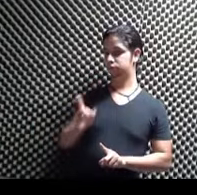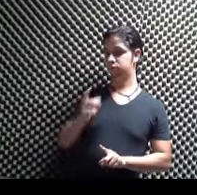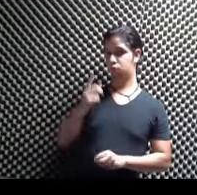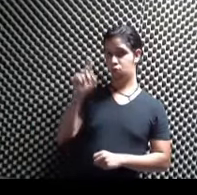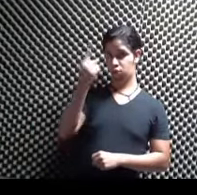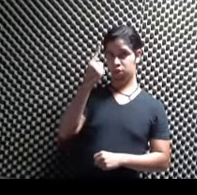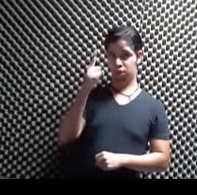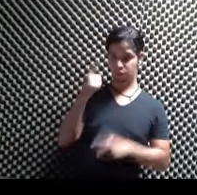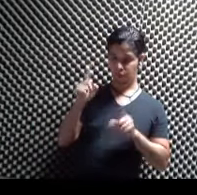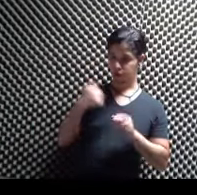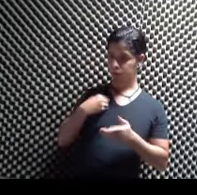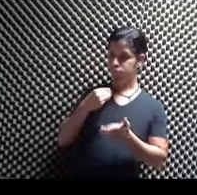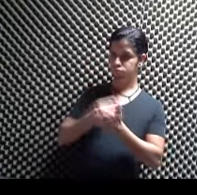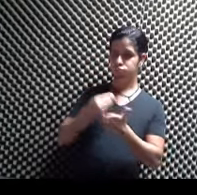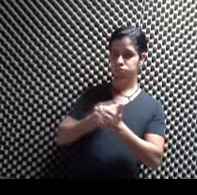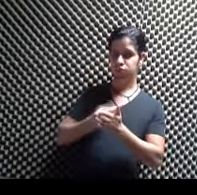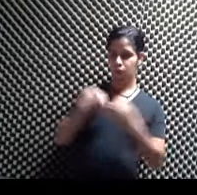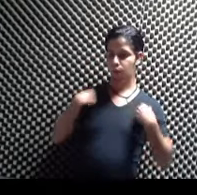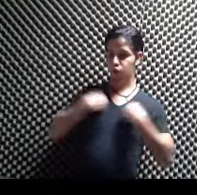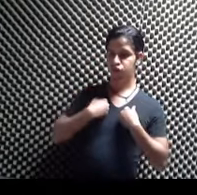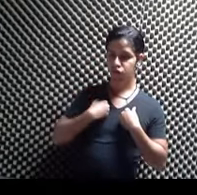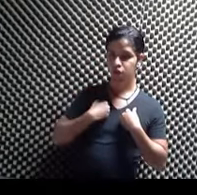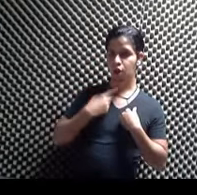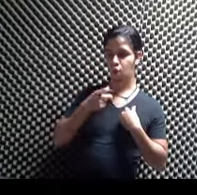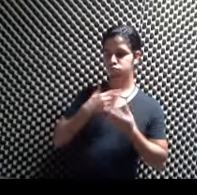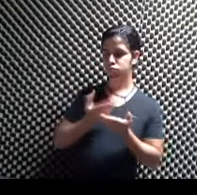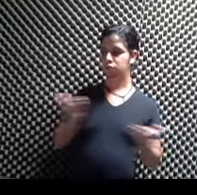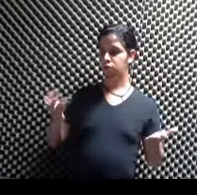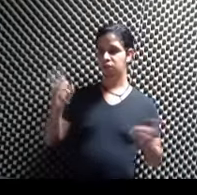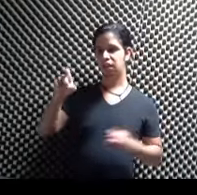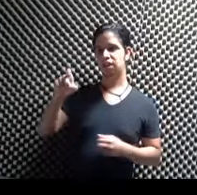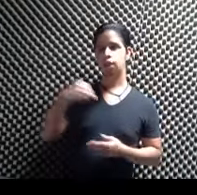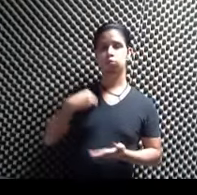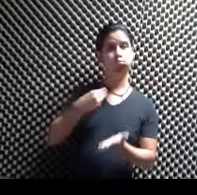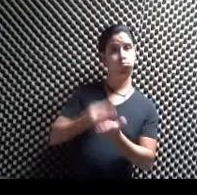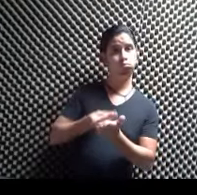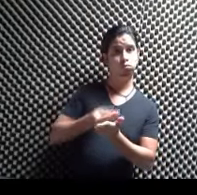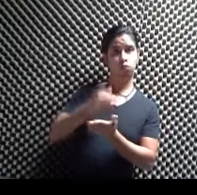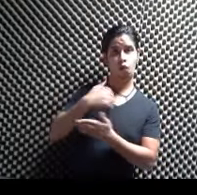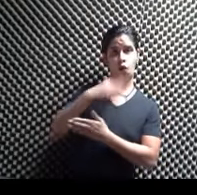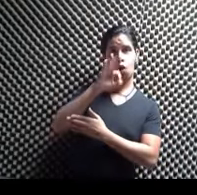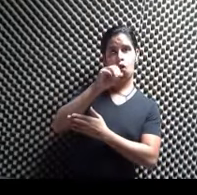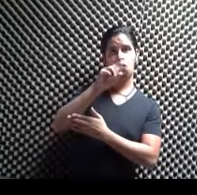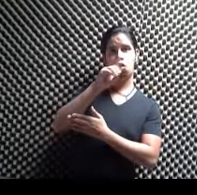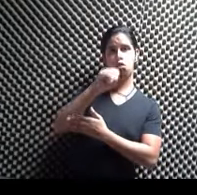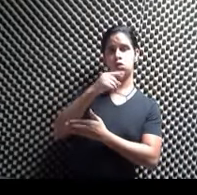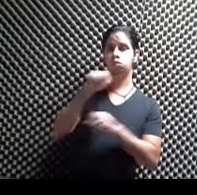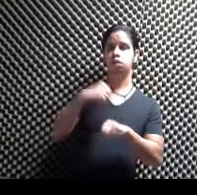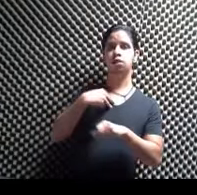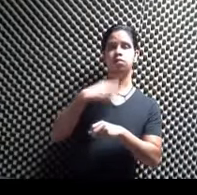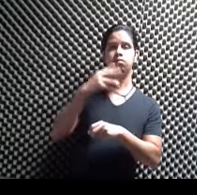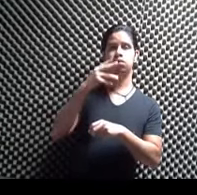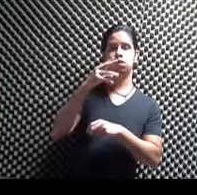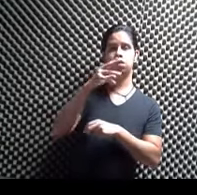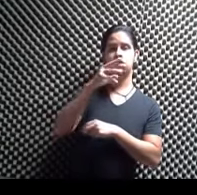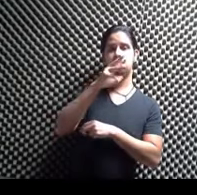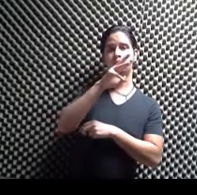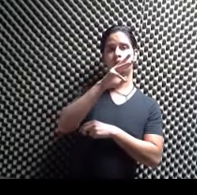costear las mochilas y los materiales necesitamos fondos. Pueden visitarnos a la página